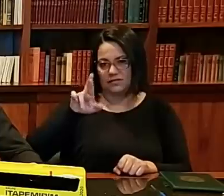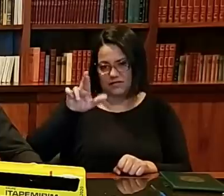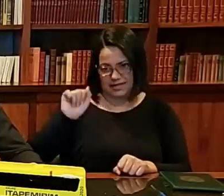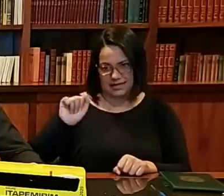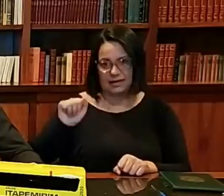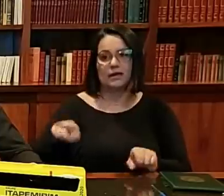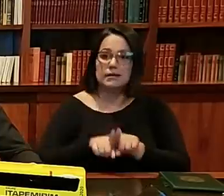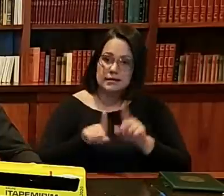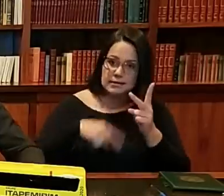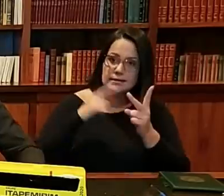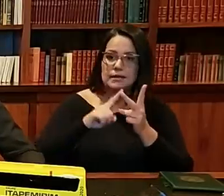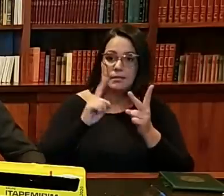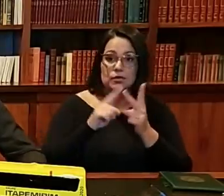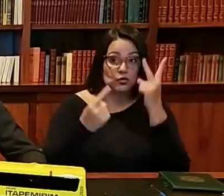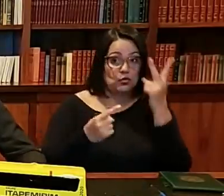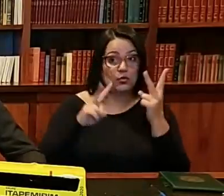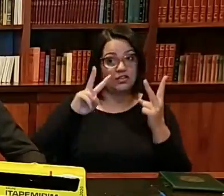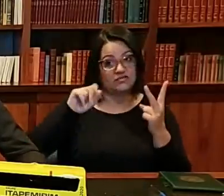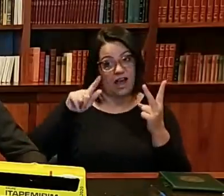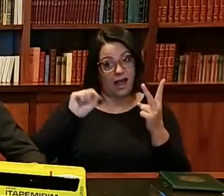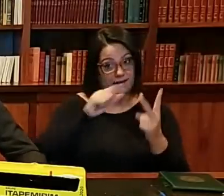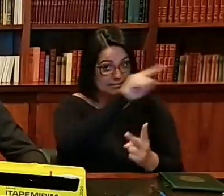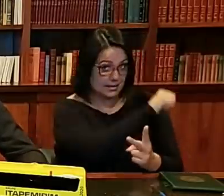o Flávio, tinham duas vagas no Rio de Janeiro.